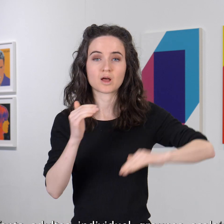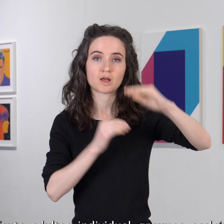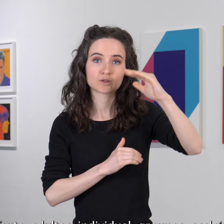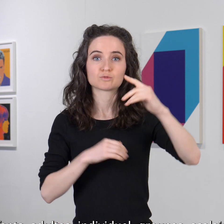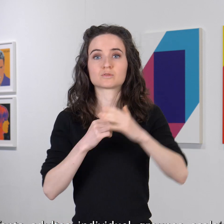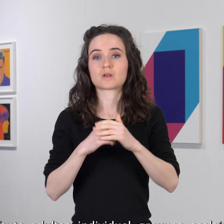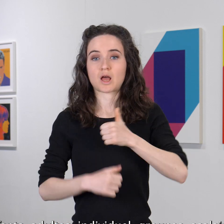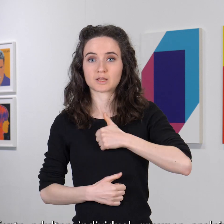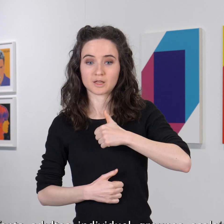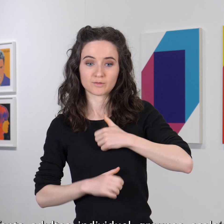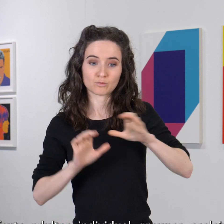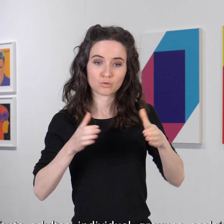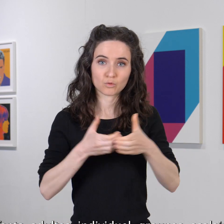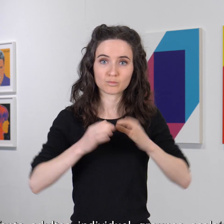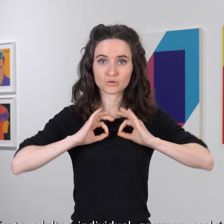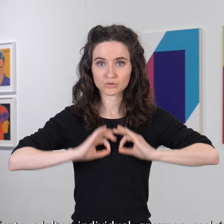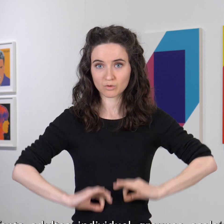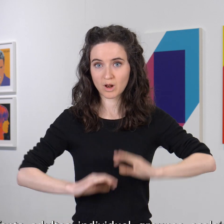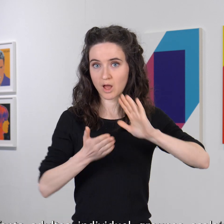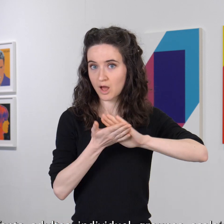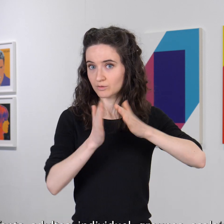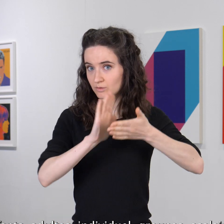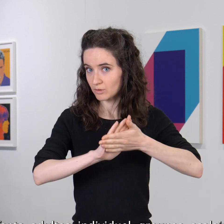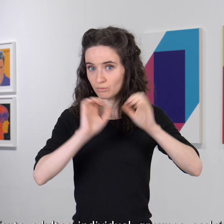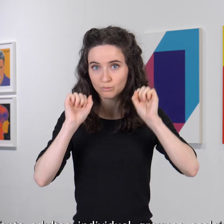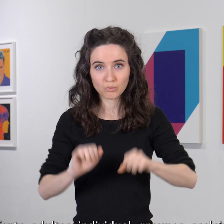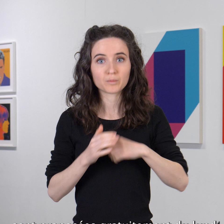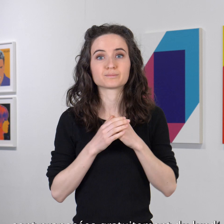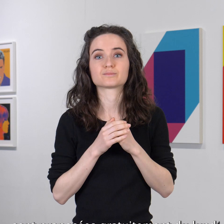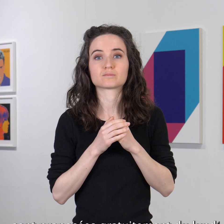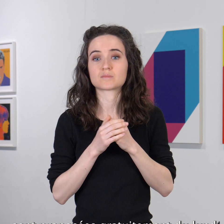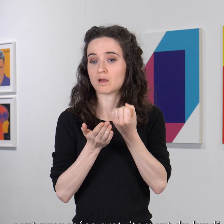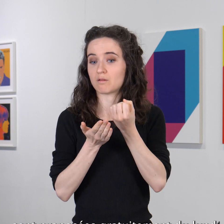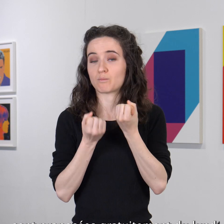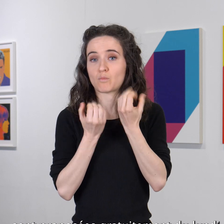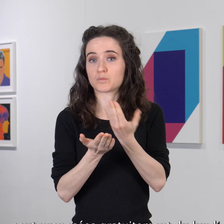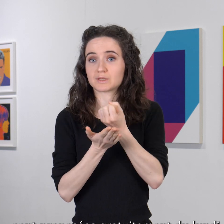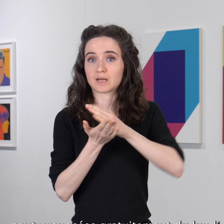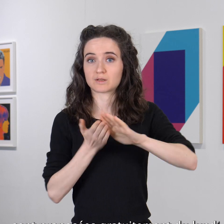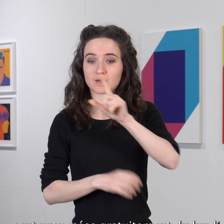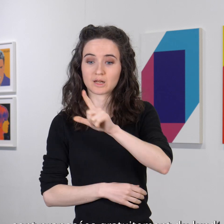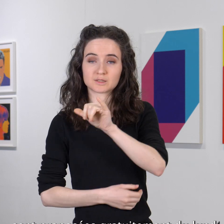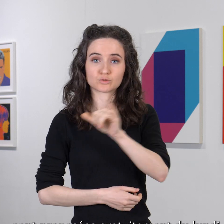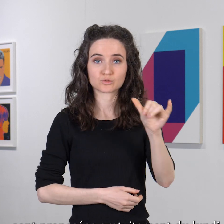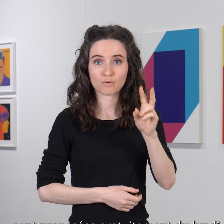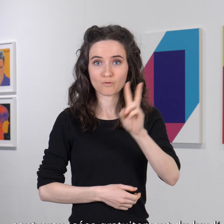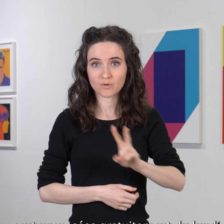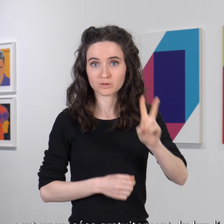adultes, individuels, groupes scolaires et associations, sont proposées gratuitement du lundi